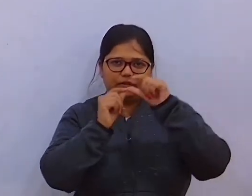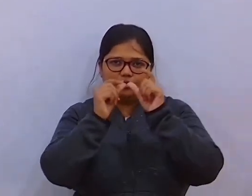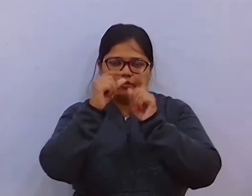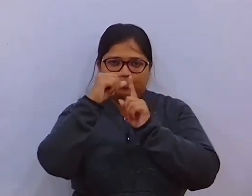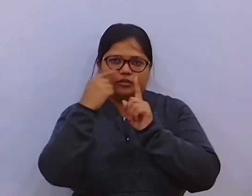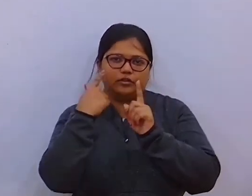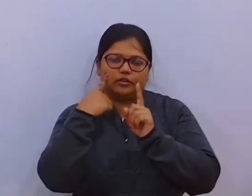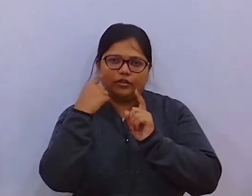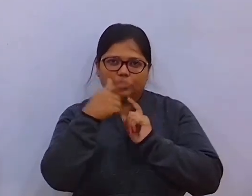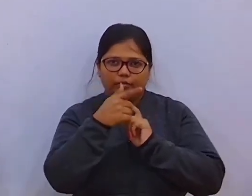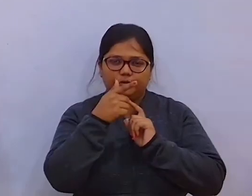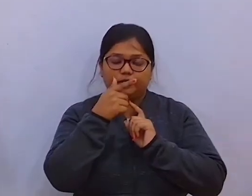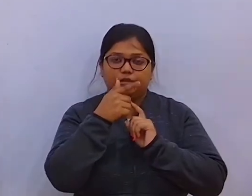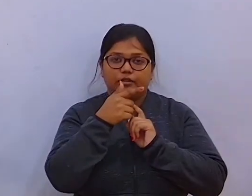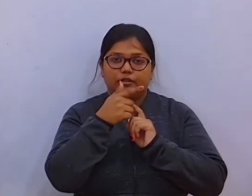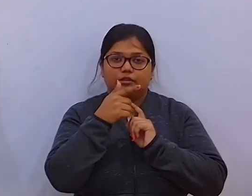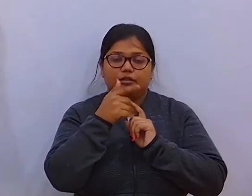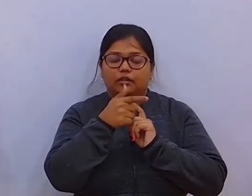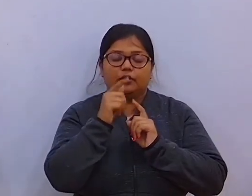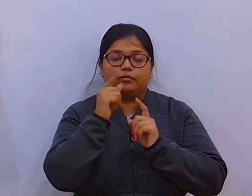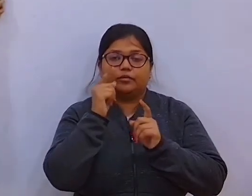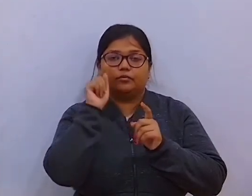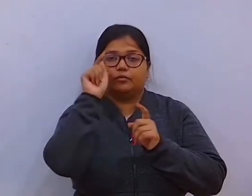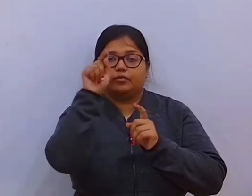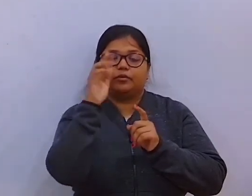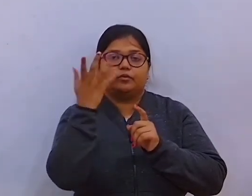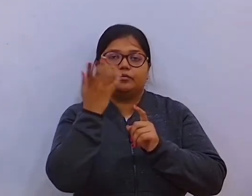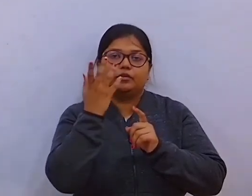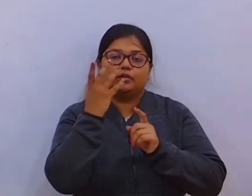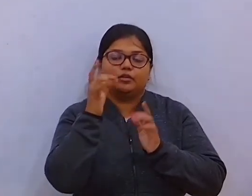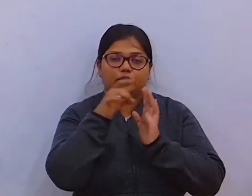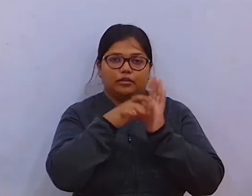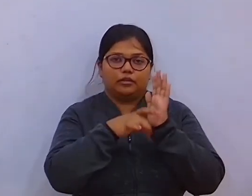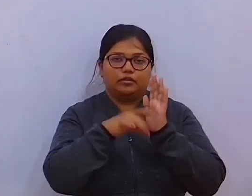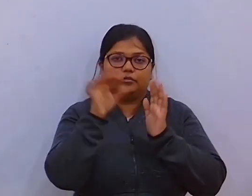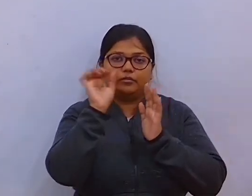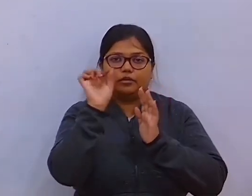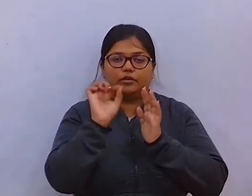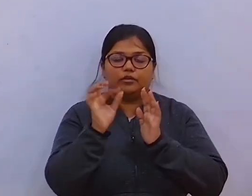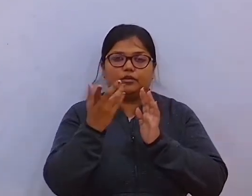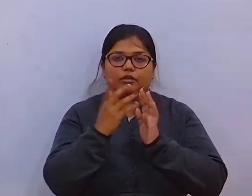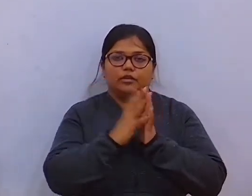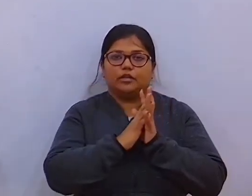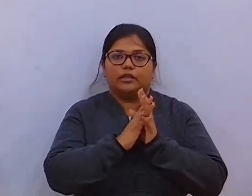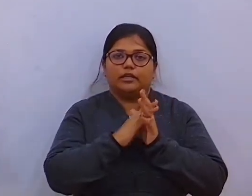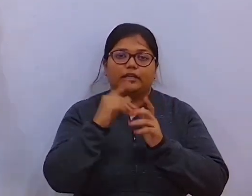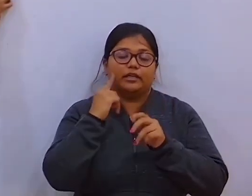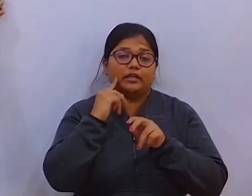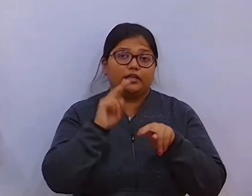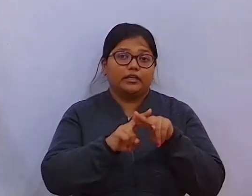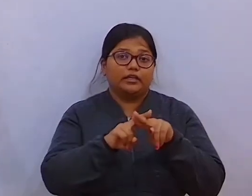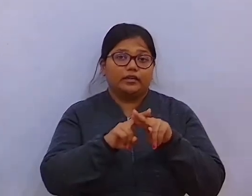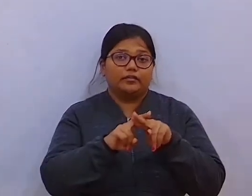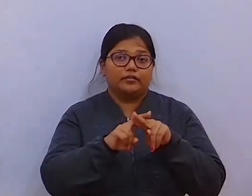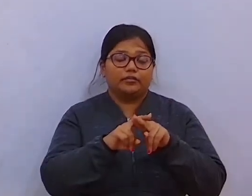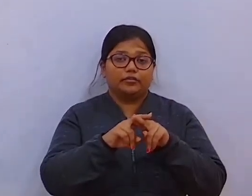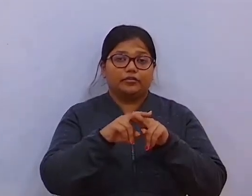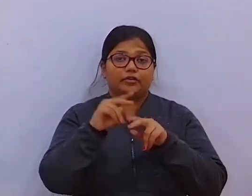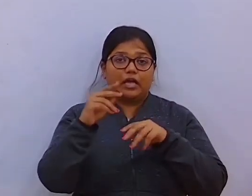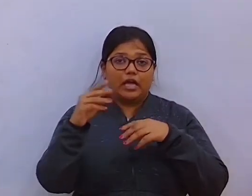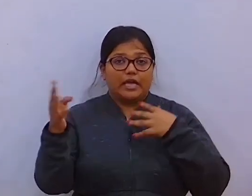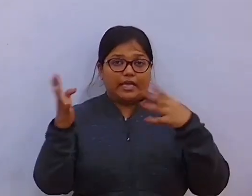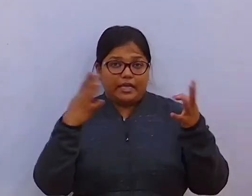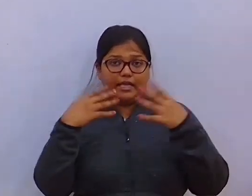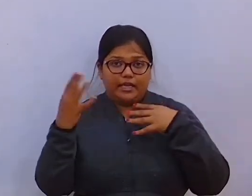जो है कहीं से हाई प्रेशर वाली जो है मिल जाती है वायु, तो वहां पर वो दोनों क्या होती है, हवा जो